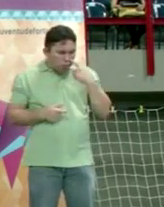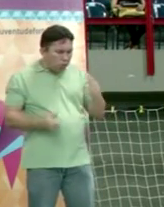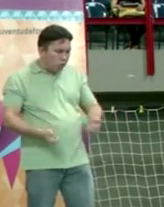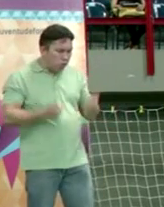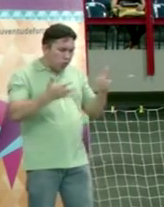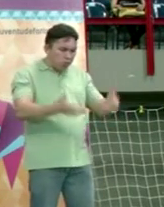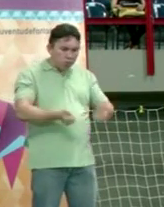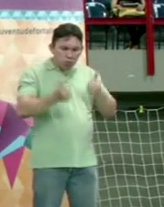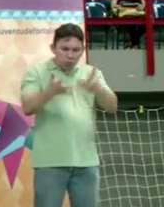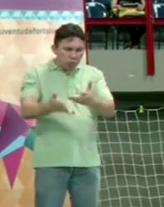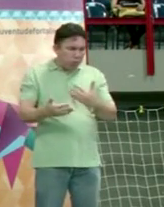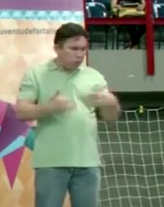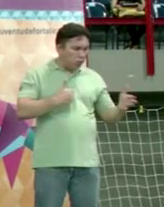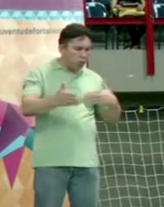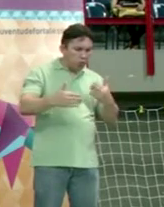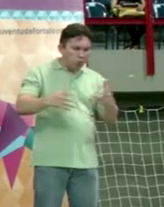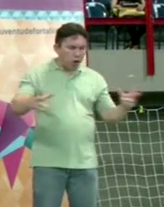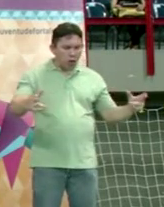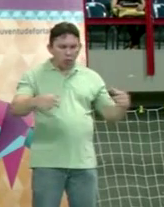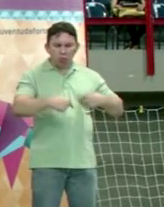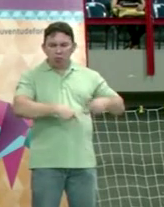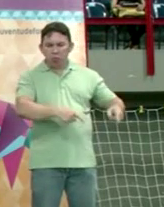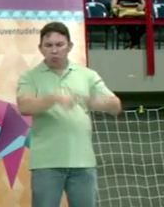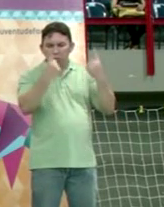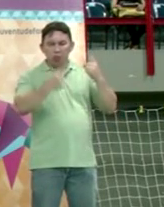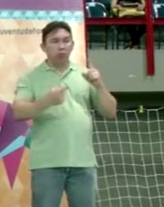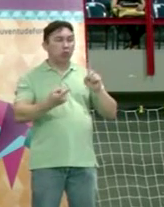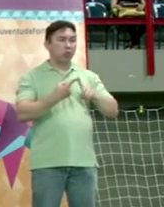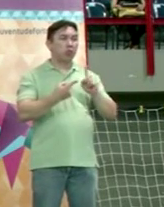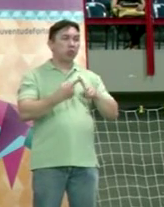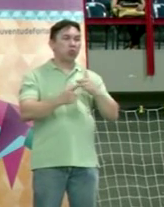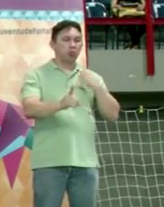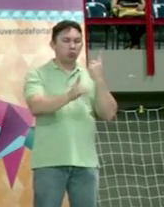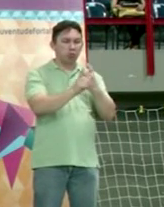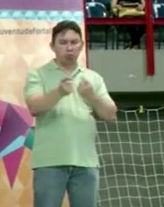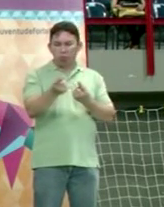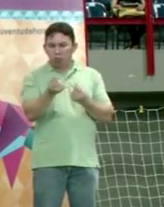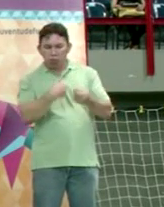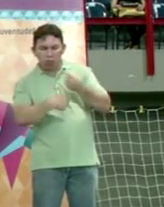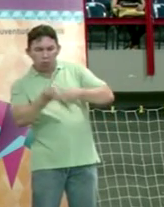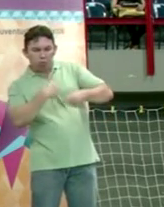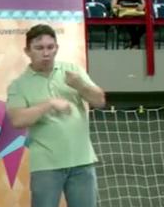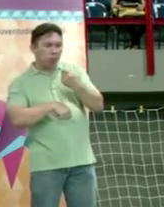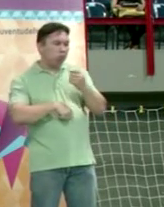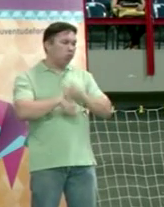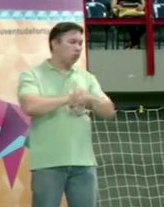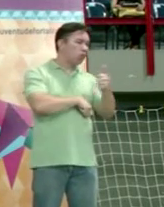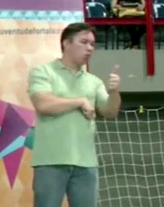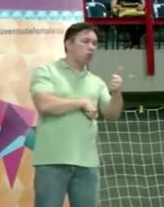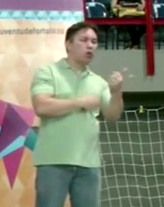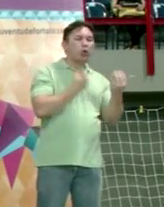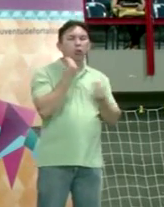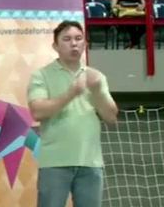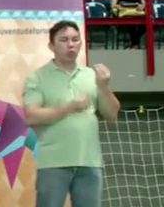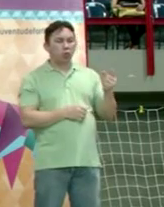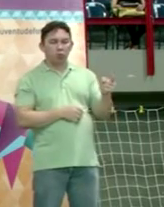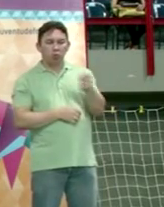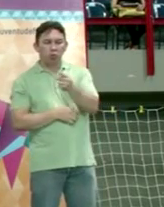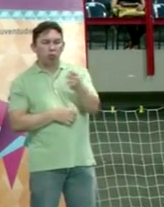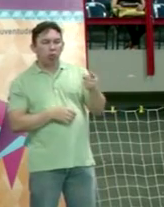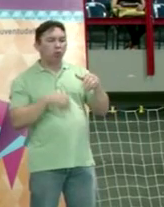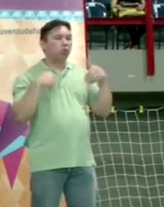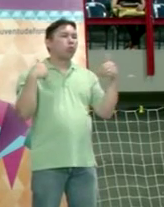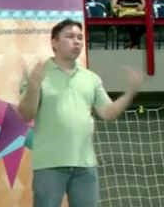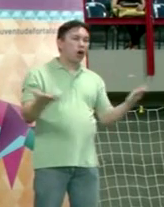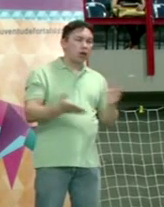álcoois seja o mesmo. Dessa forma, do ponto de vista econômico, é mais vantajoso utilizar, olha a